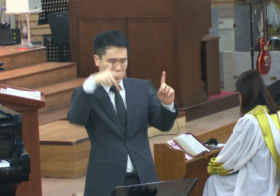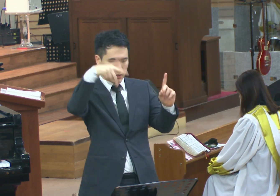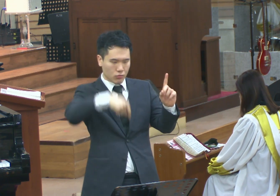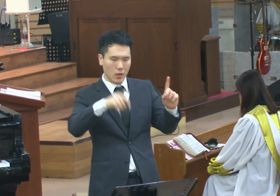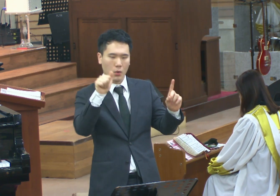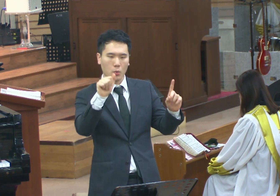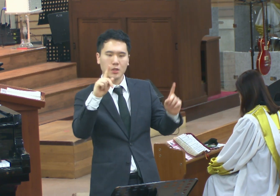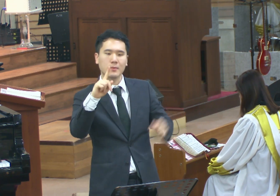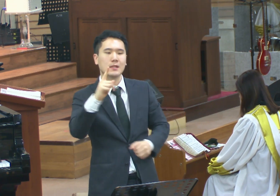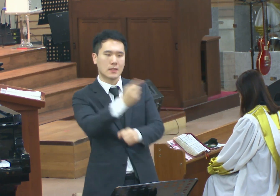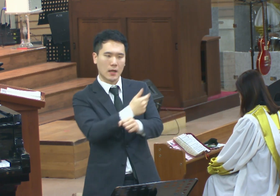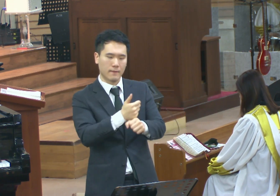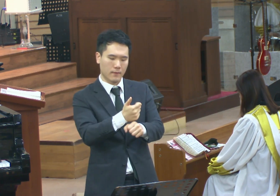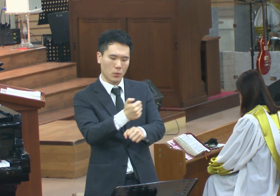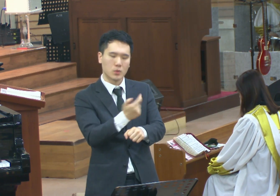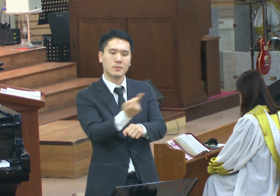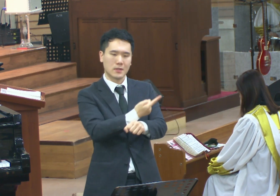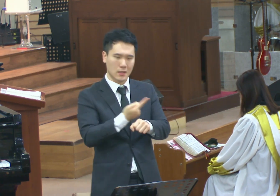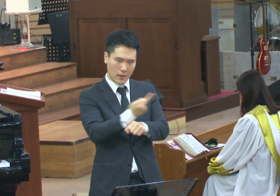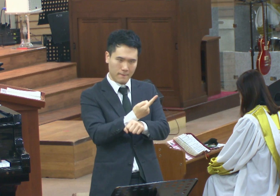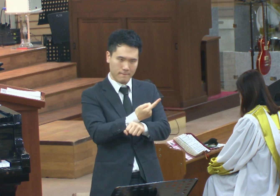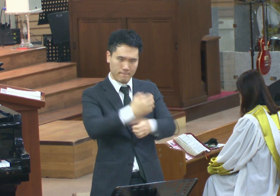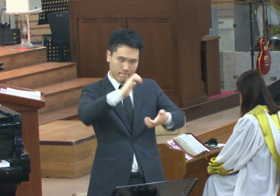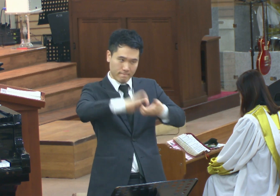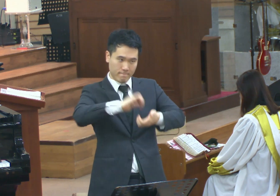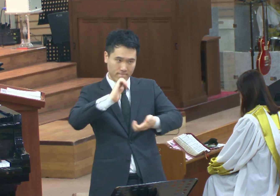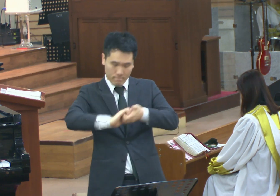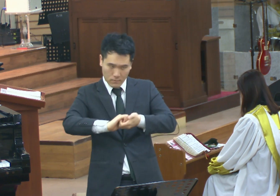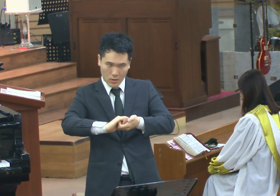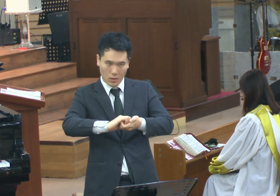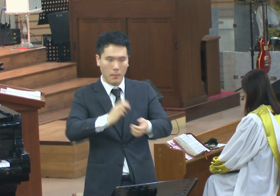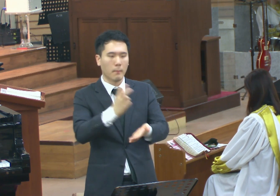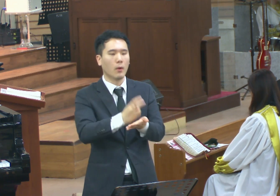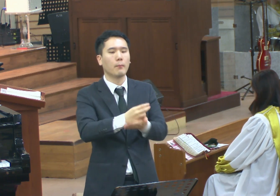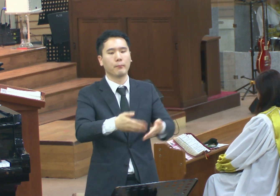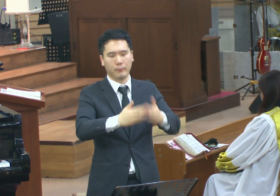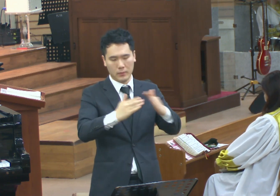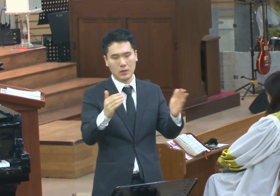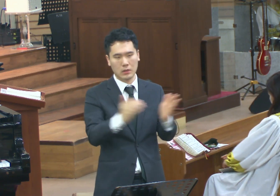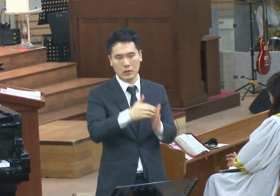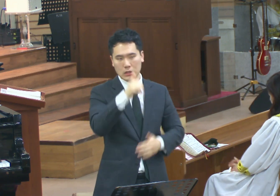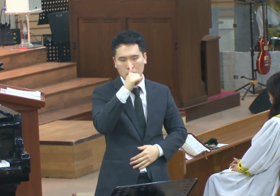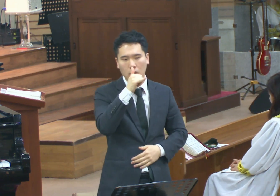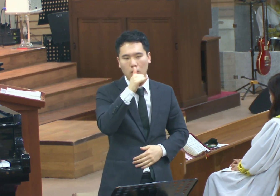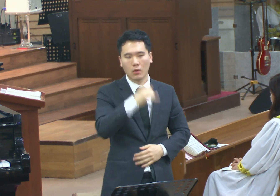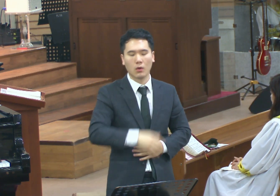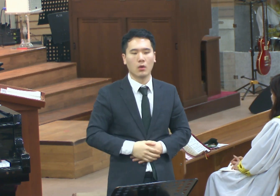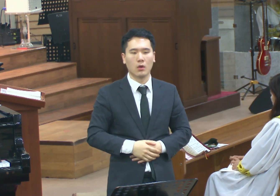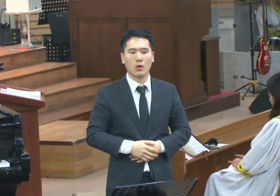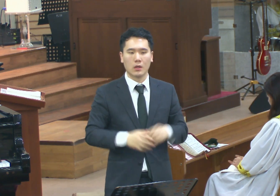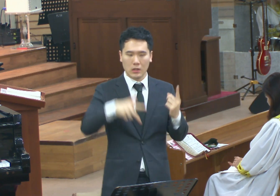이 법의 취지를 생각해 보면 무조건 반대만 할 건 아니다. 국민들이 저녁이 없이 계속